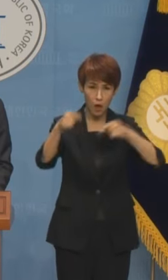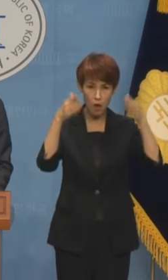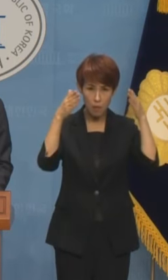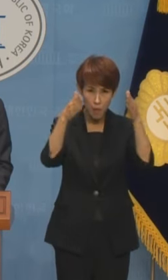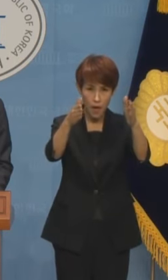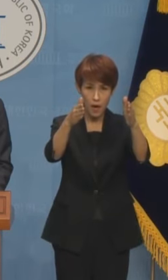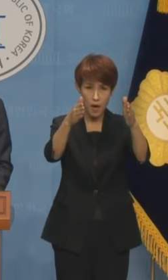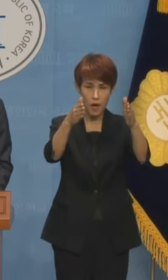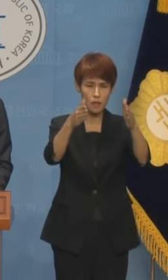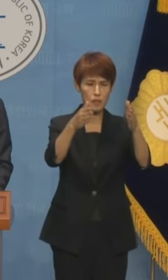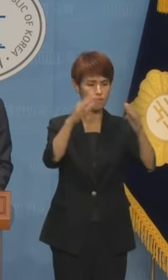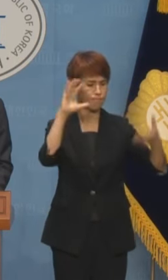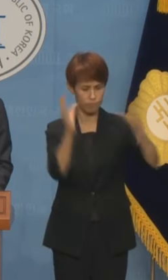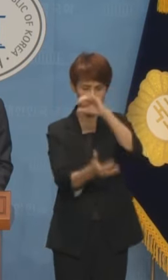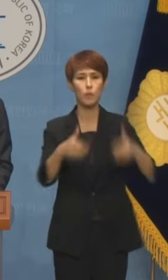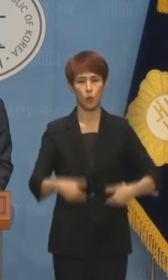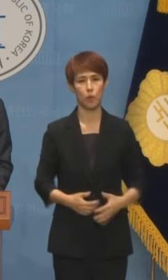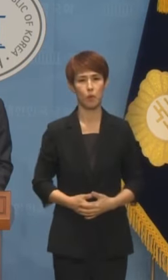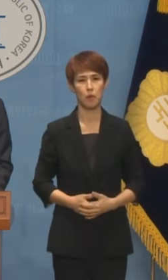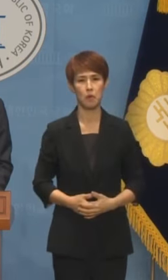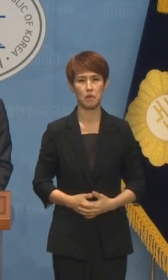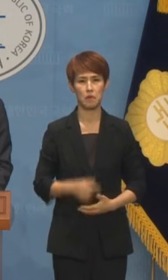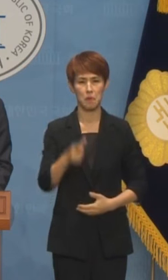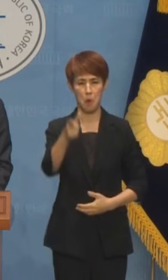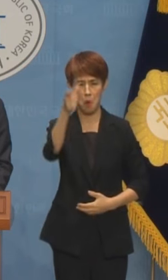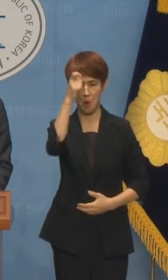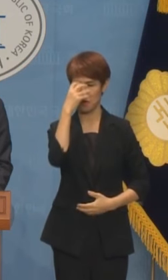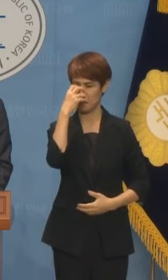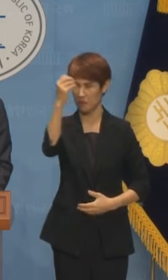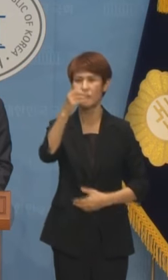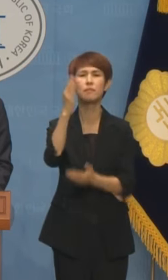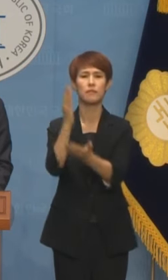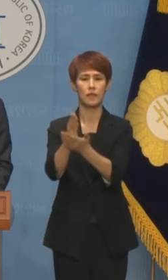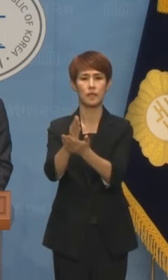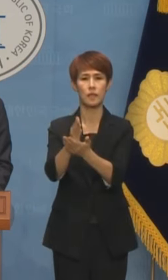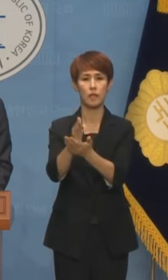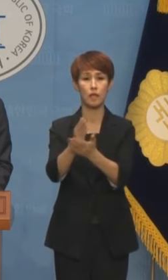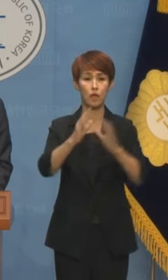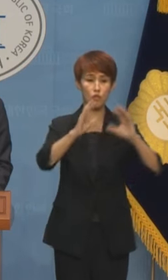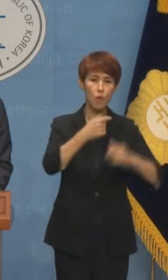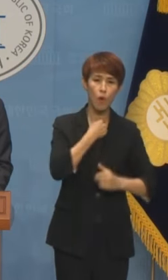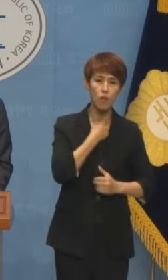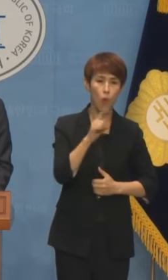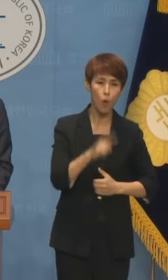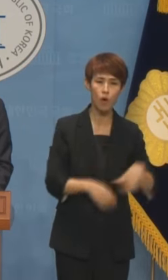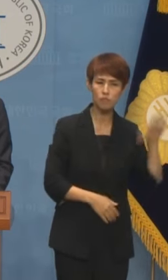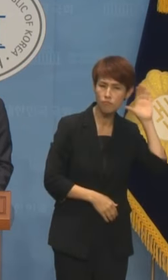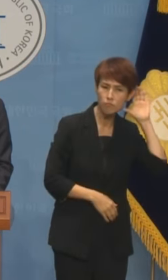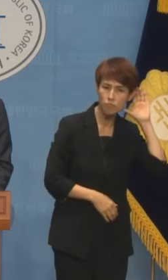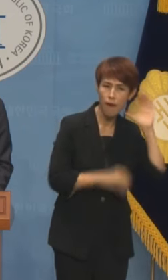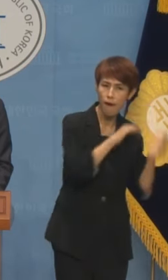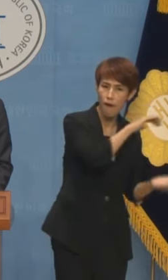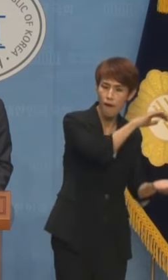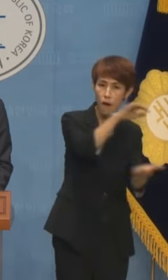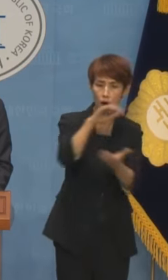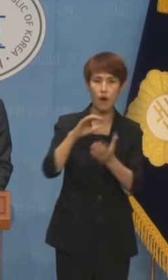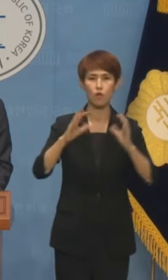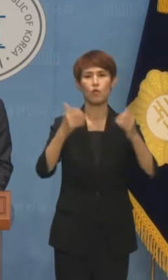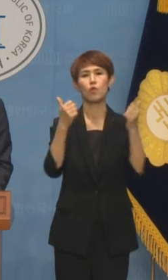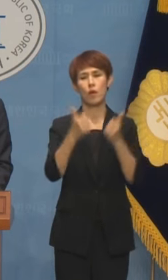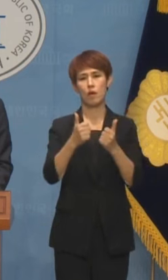전환해야 합니다. 오만과 독선의 마이웨이에서 벗어나 국민의 목소리를 경청하고 국회를